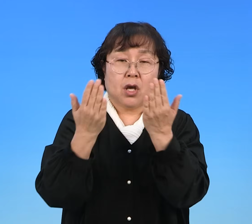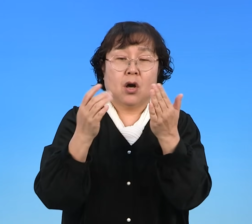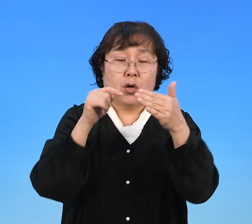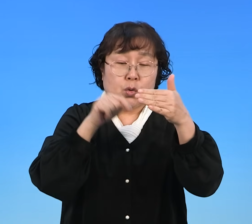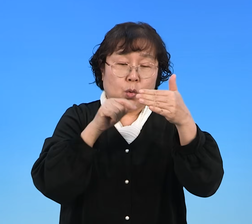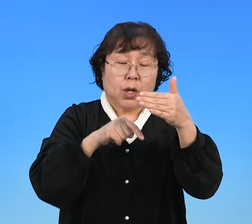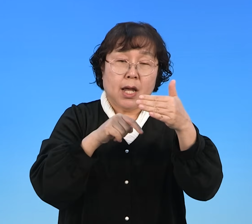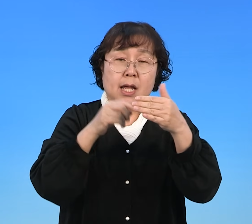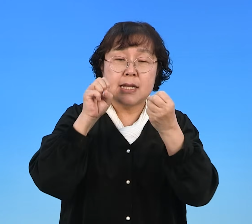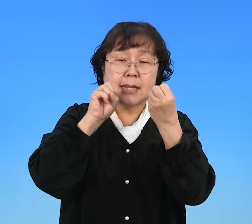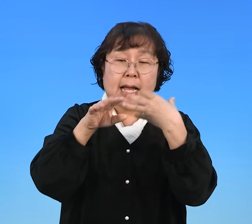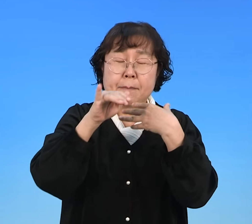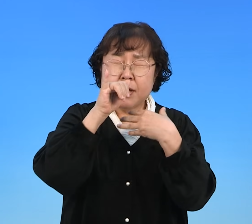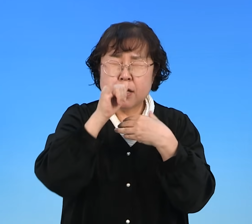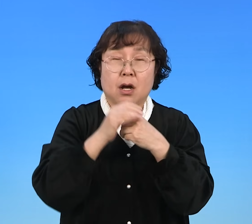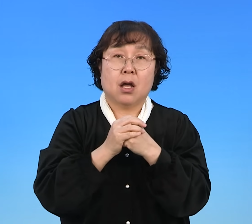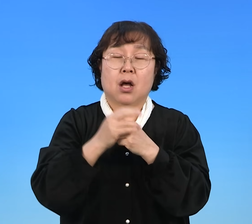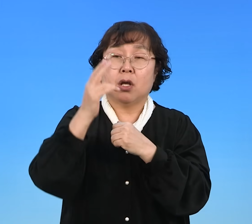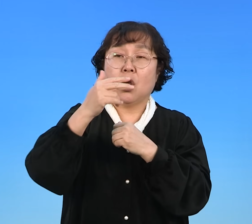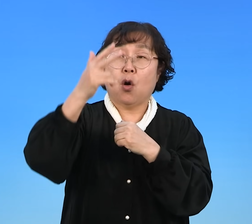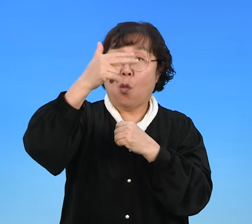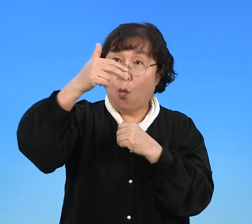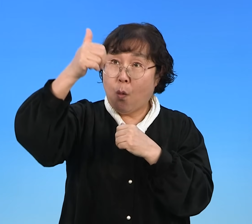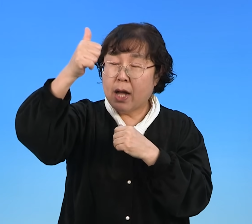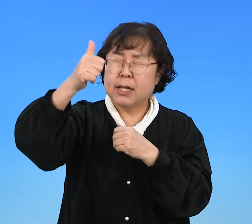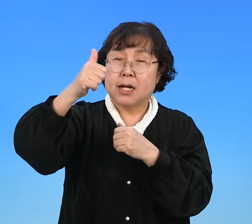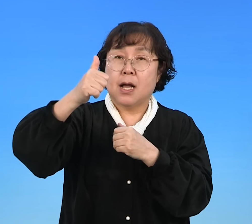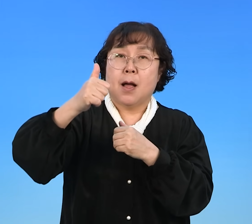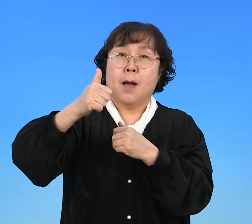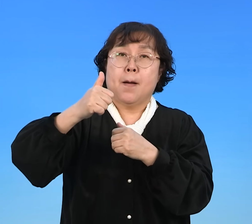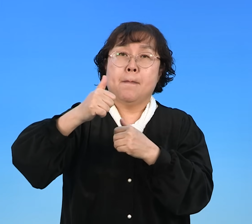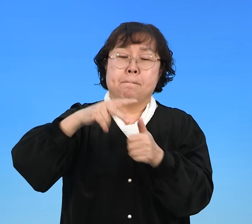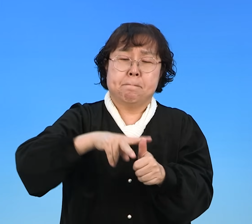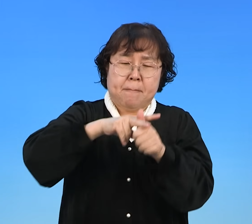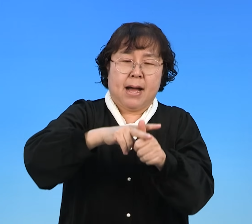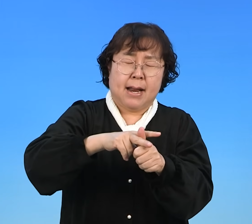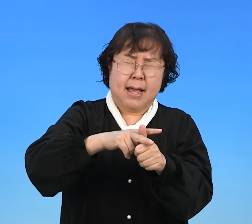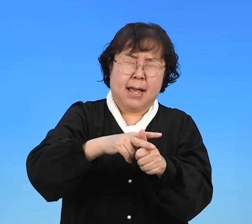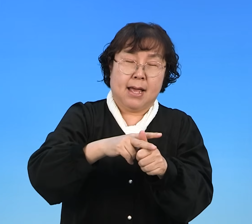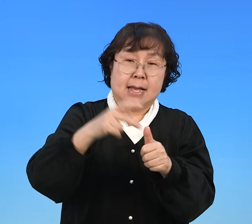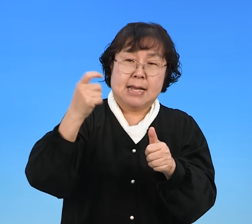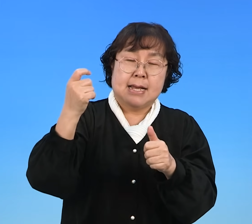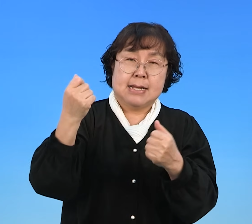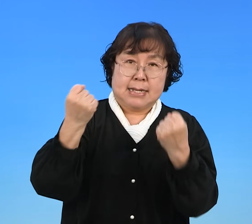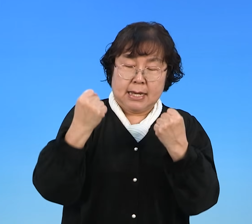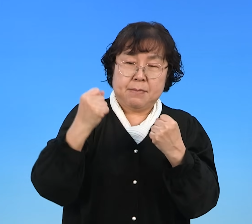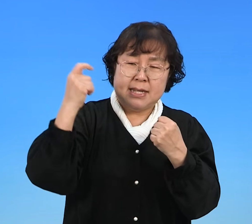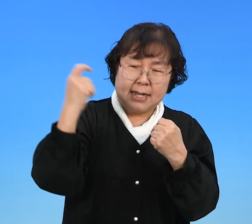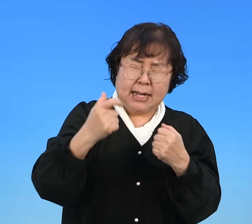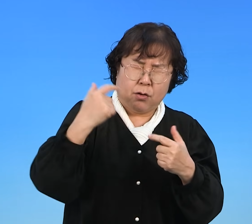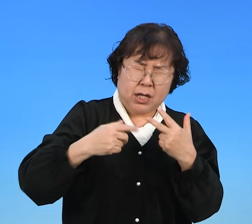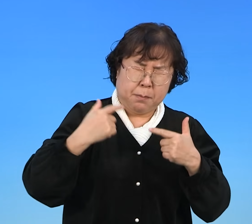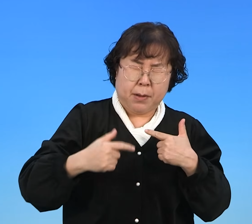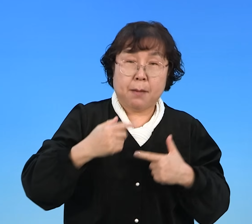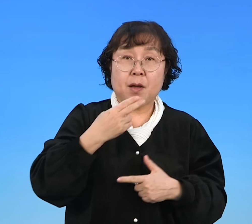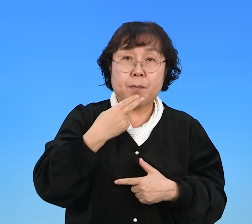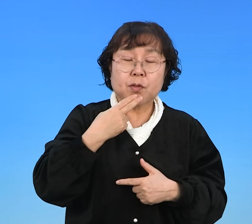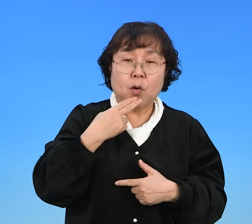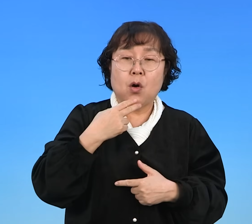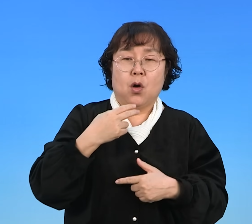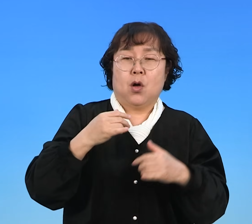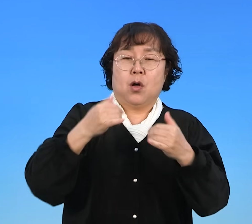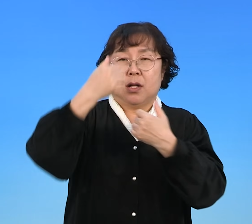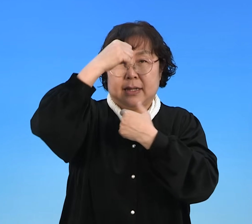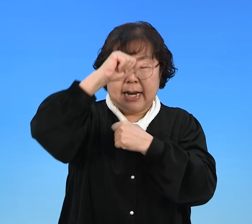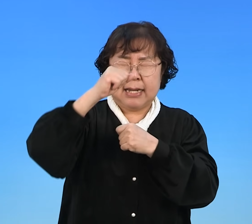본문 10절 11절 다시 읽어드릴게요. 여호와는 말의 힘이 세다 하여 기뻐하지 아니하시며 사람의 다리가 억세다